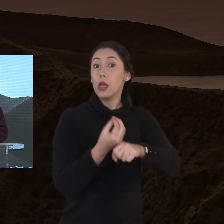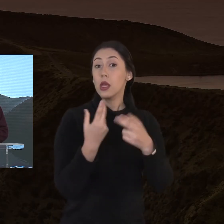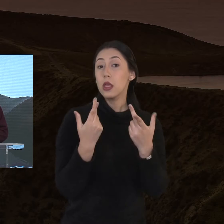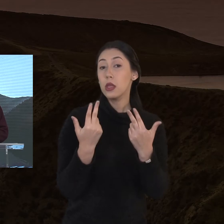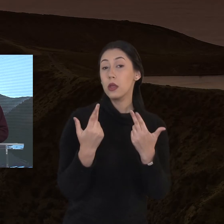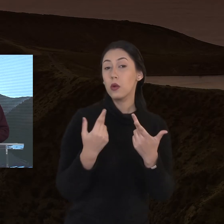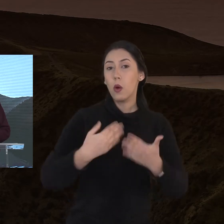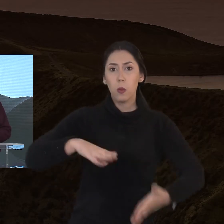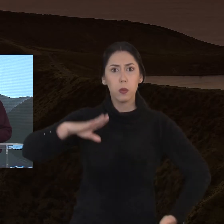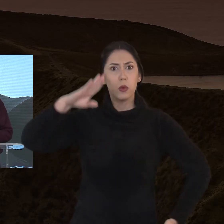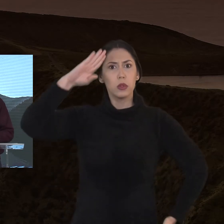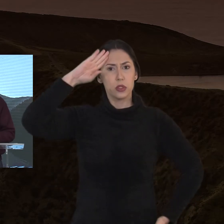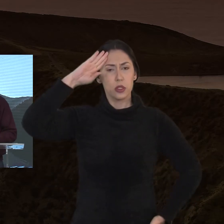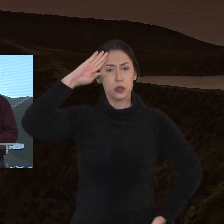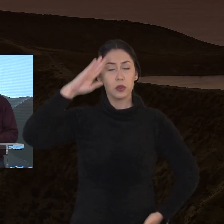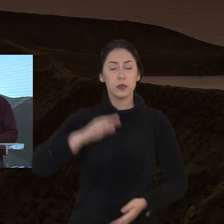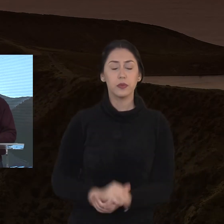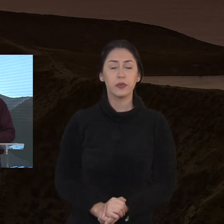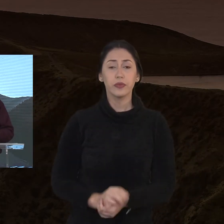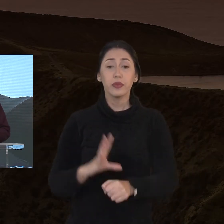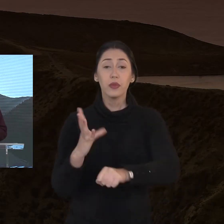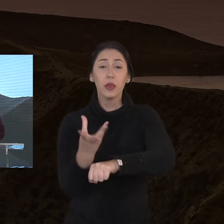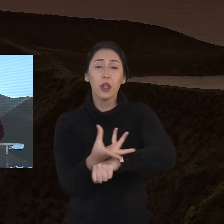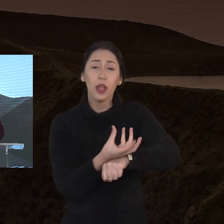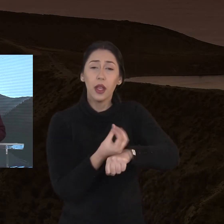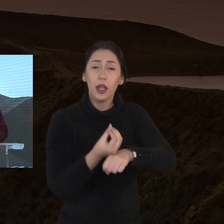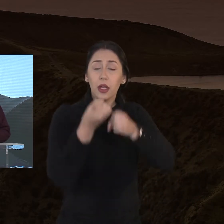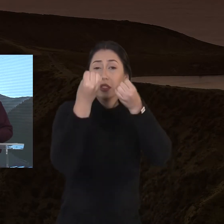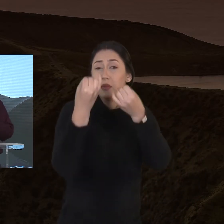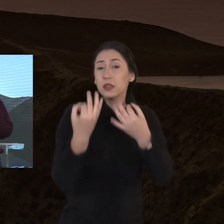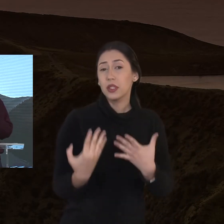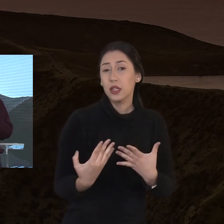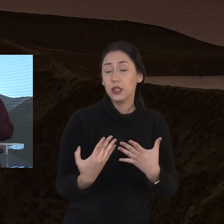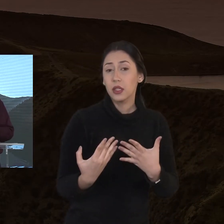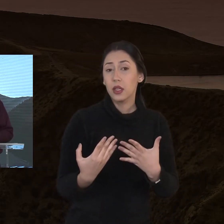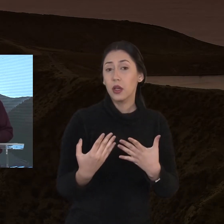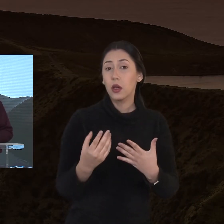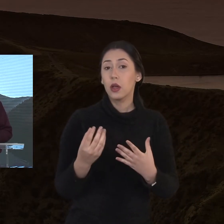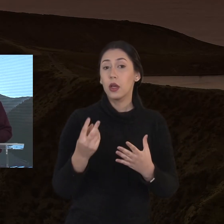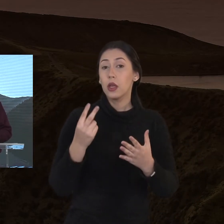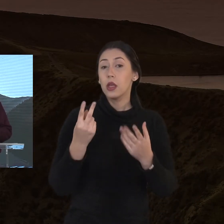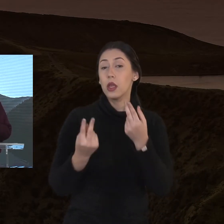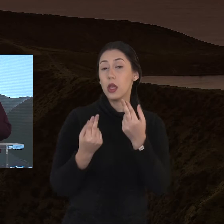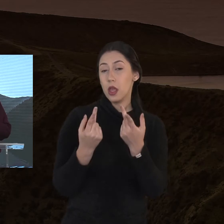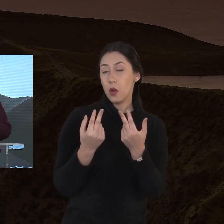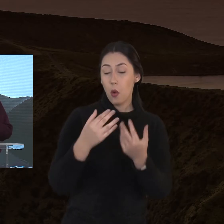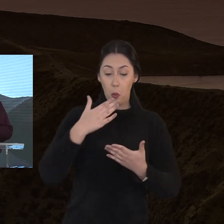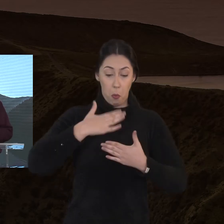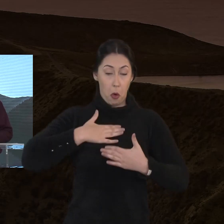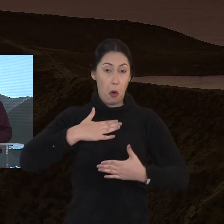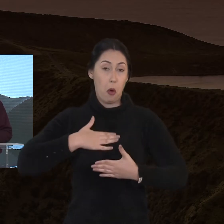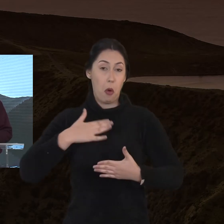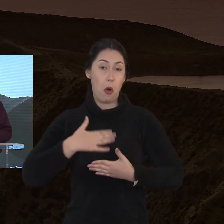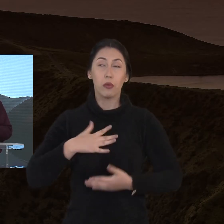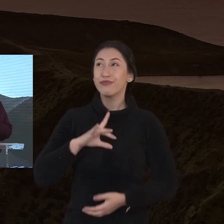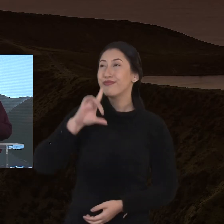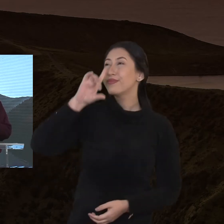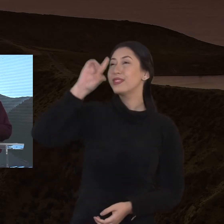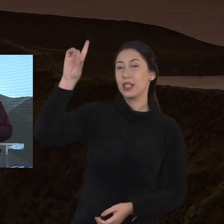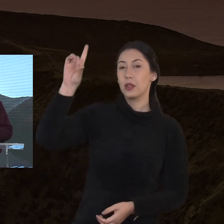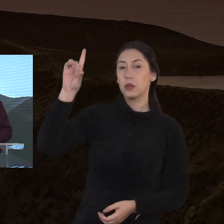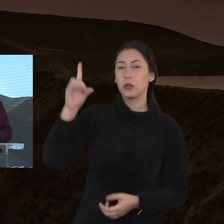a igreja a igreja é descrita no livro de efésios né como o corpo de cristo como a obra-prima de deus